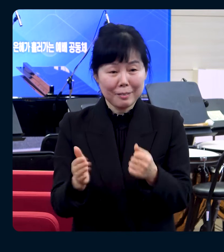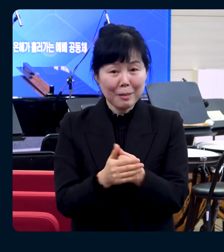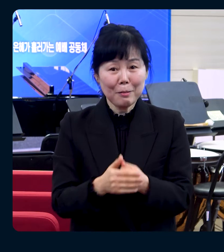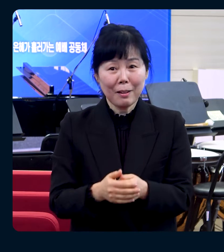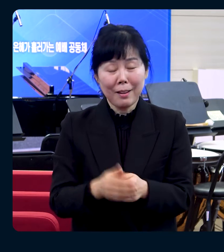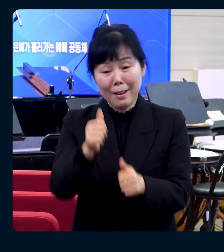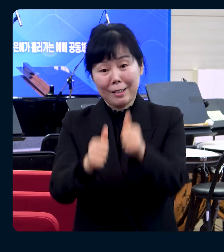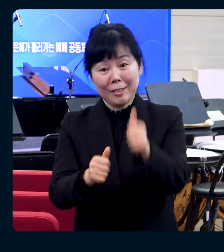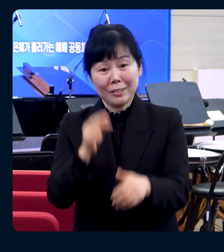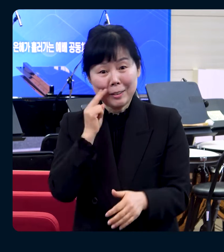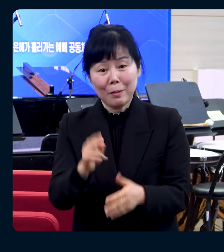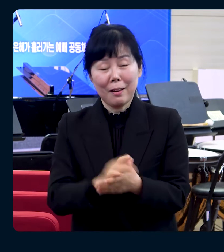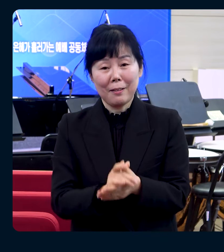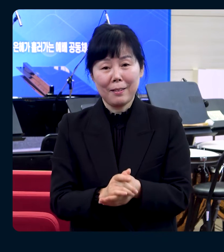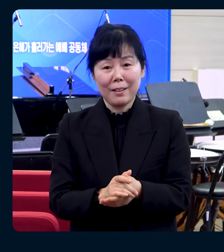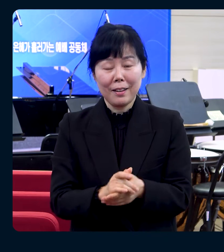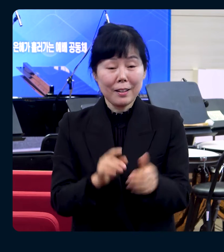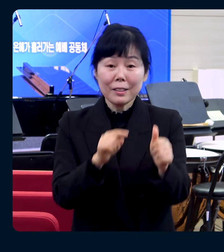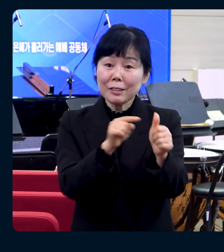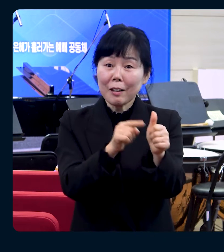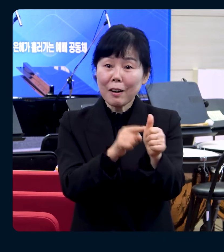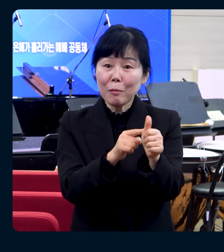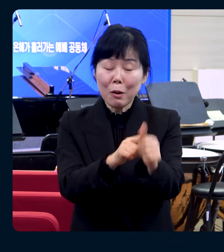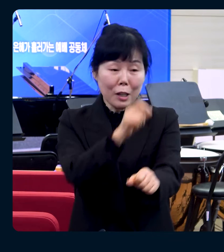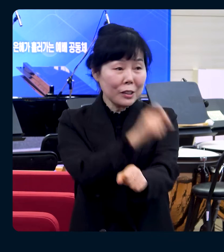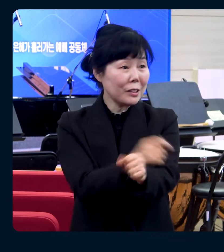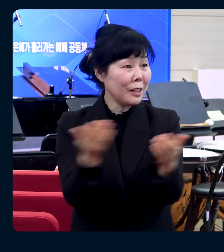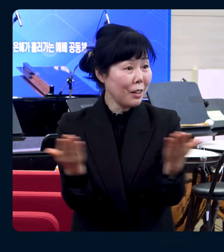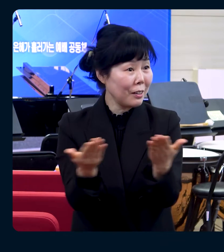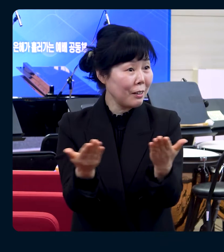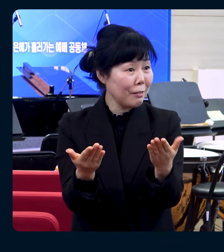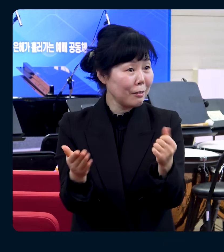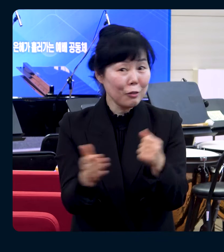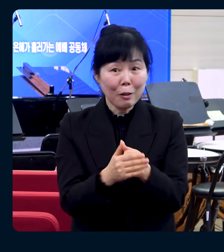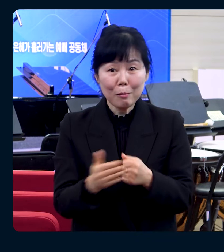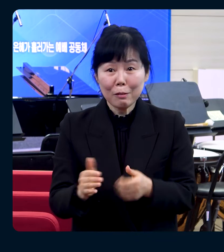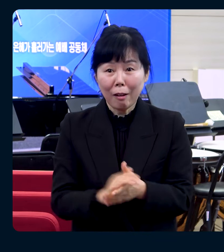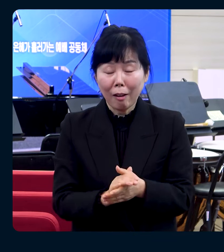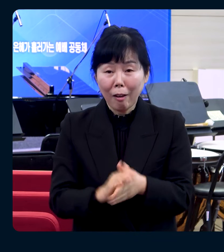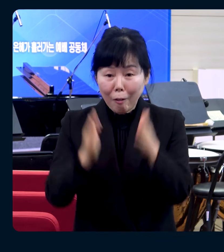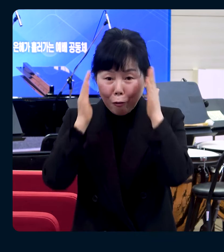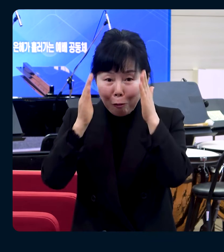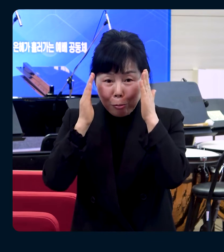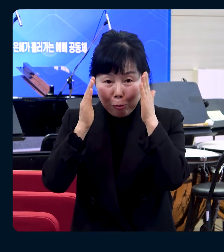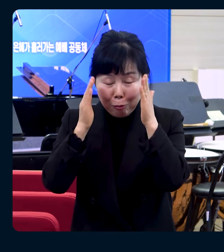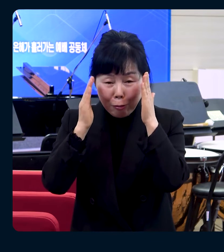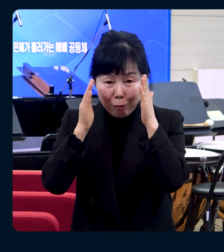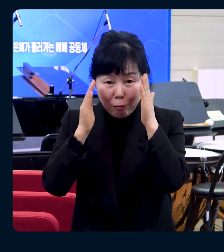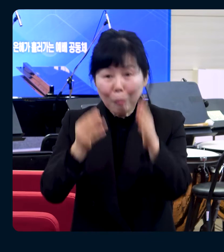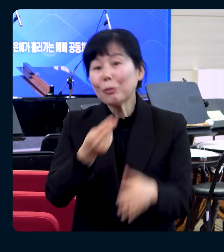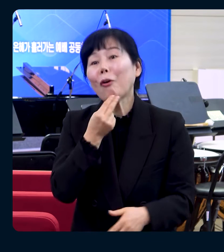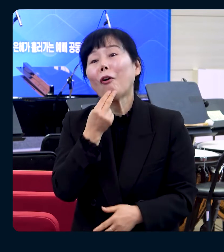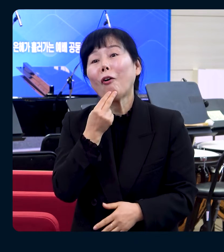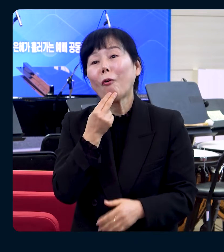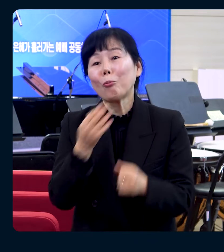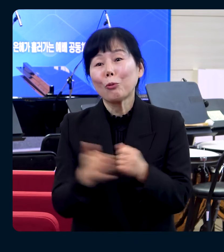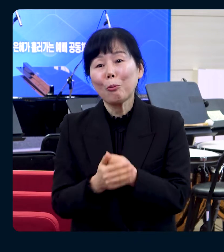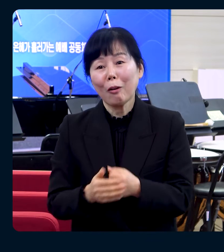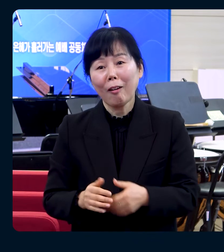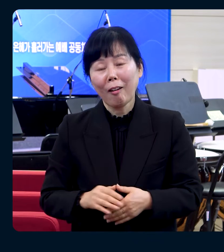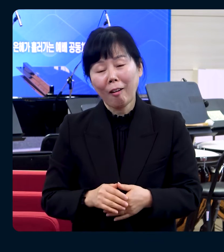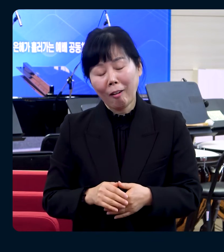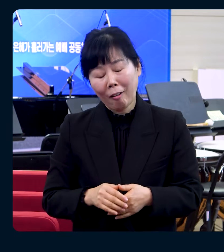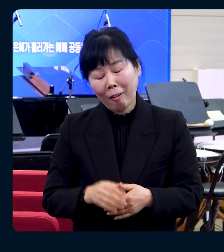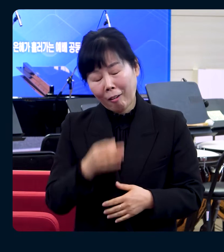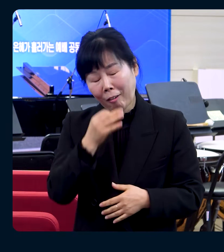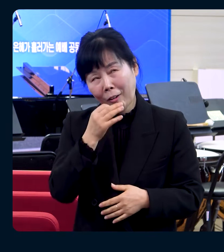그러니까 근데 더구나 이분은 뭐예요? 공부를 쭉 하던 사람도 아니고 직장 생활하고 하던 사람이니까 그때 공부해가지고 그 신학교에 들어간다는 보장이 없는